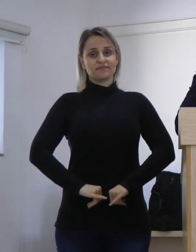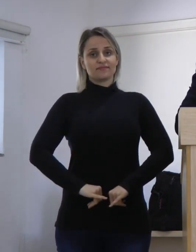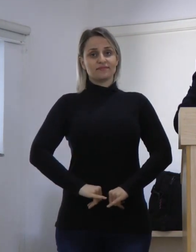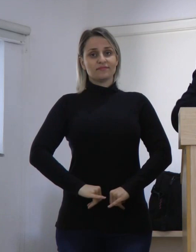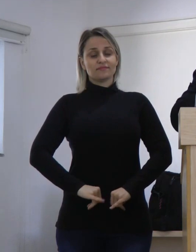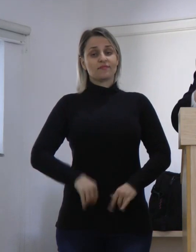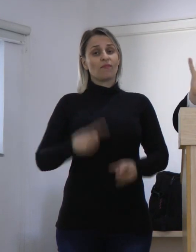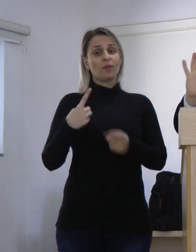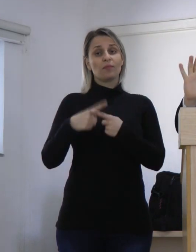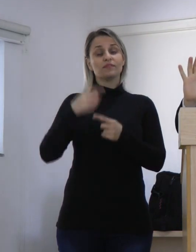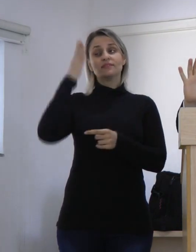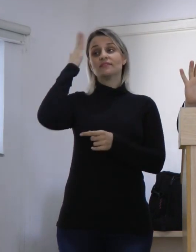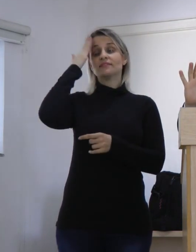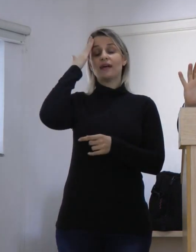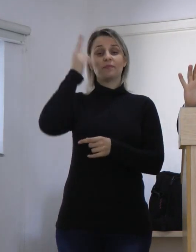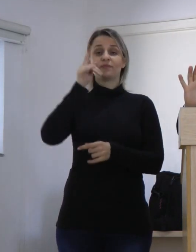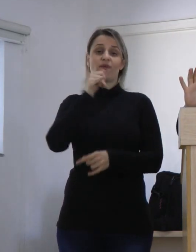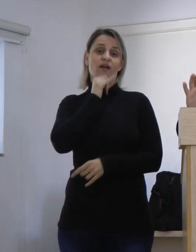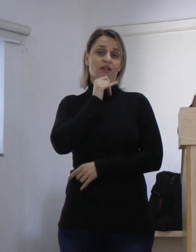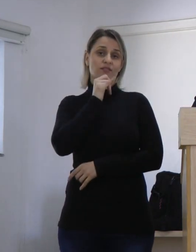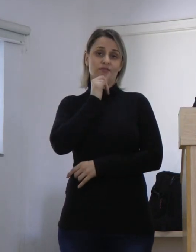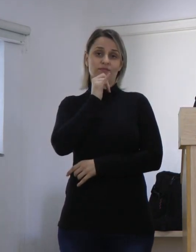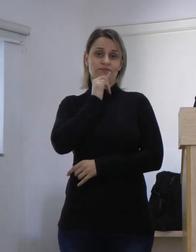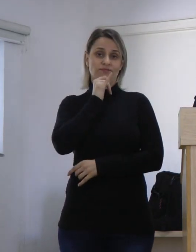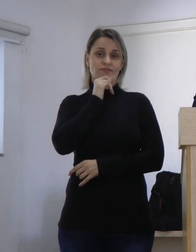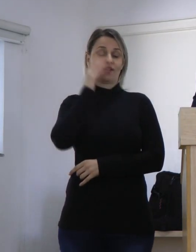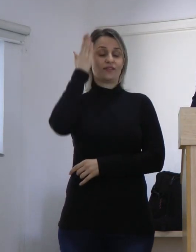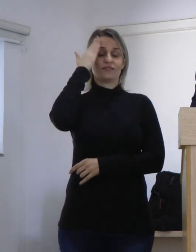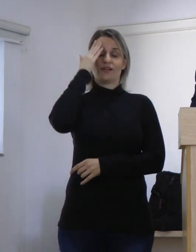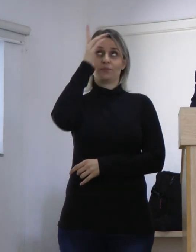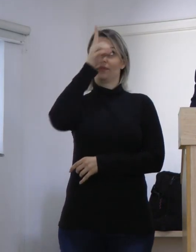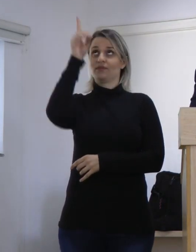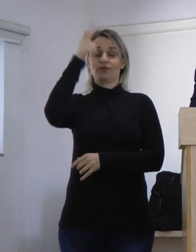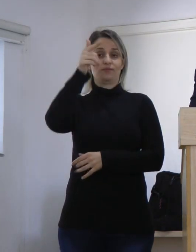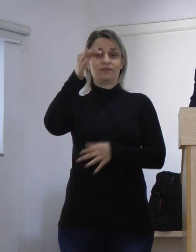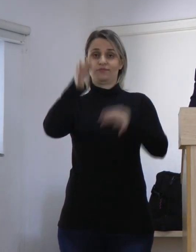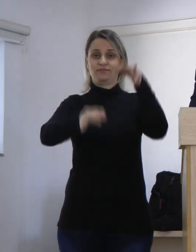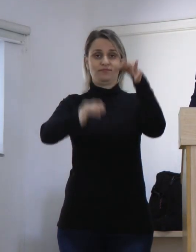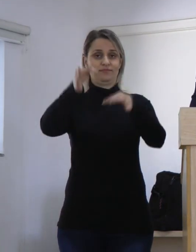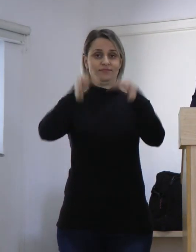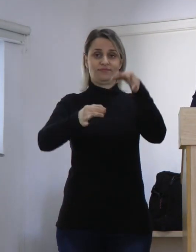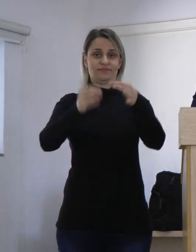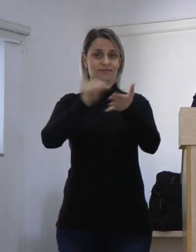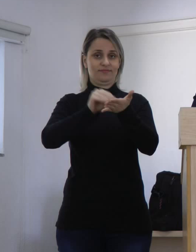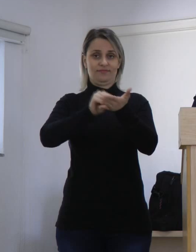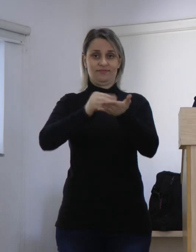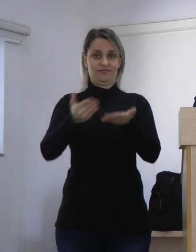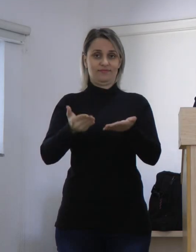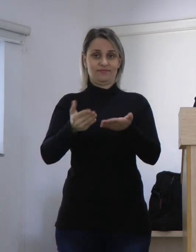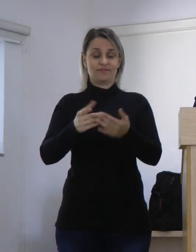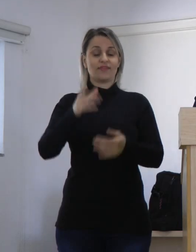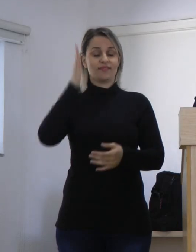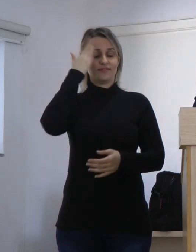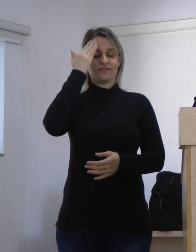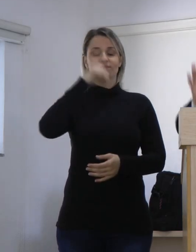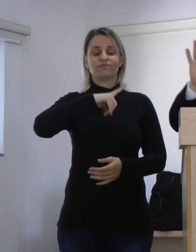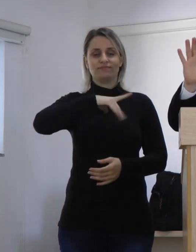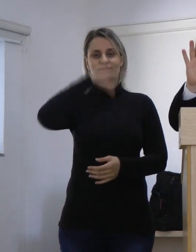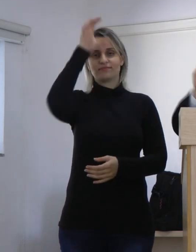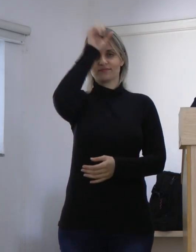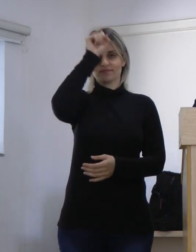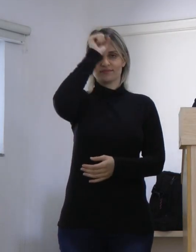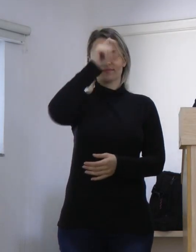Porque ele sabe que não é por acaso, que Deus não é injusto, que tem um aprendizado, que